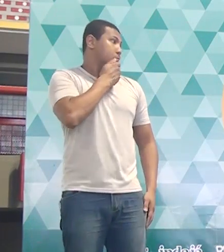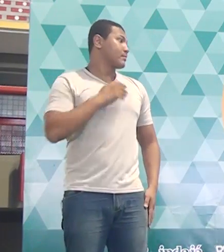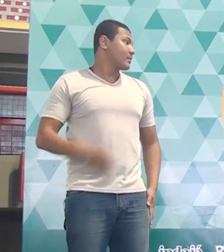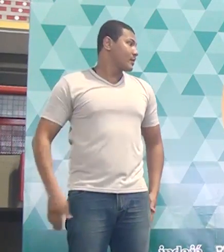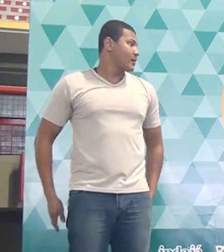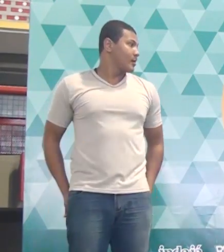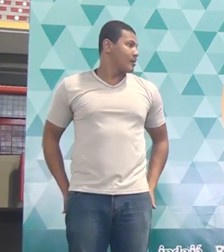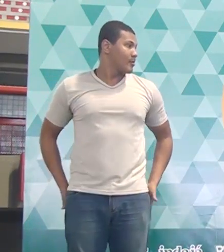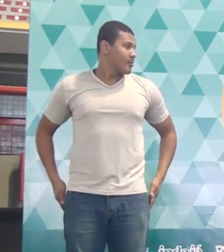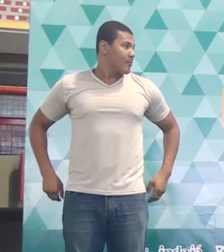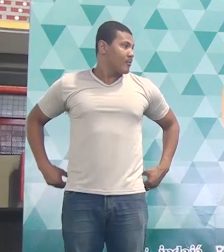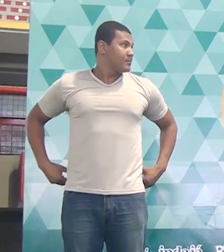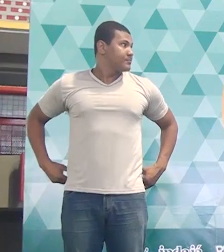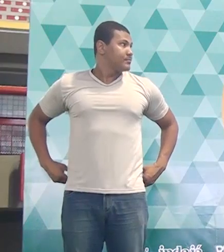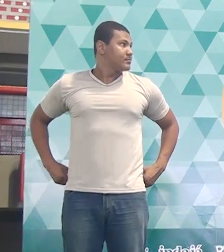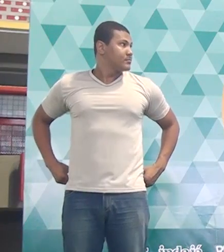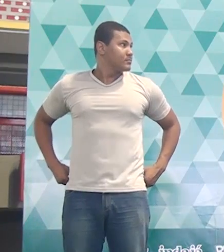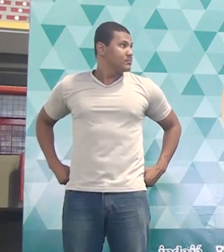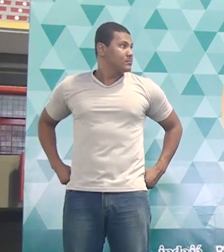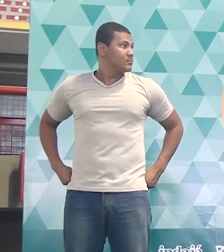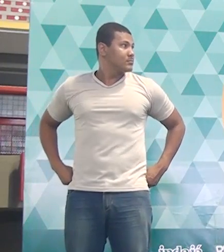Tá.